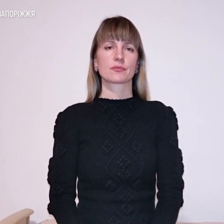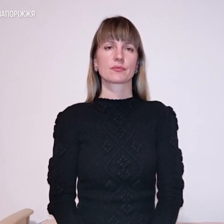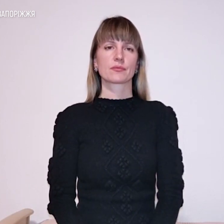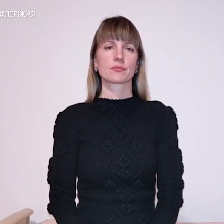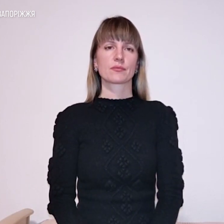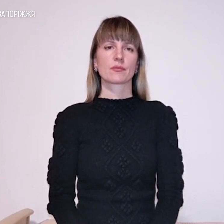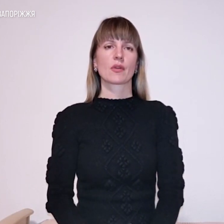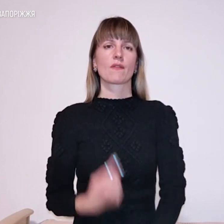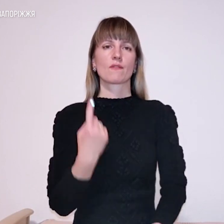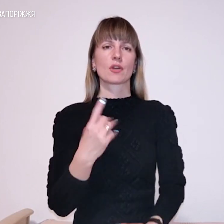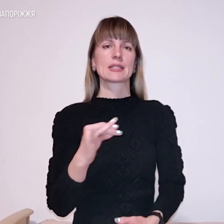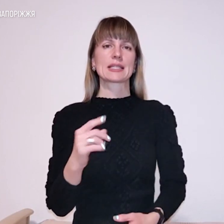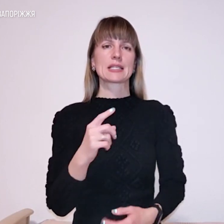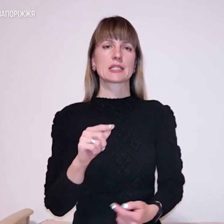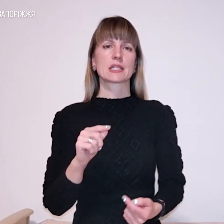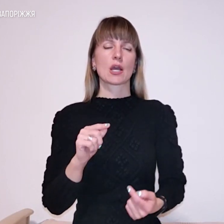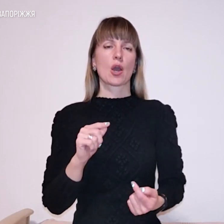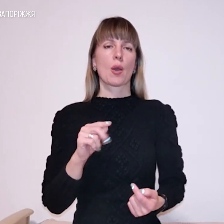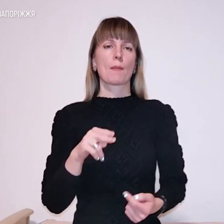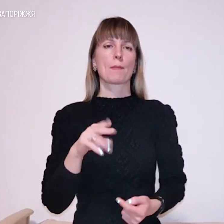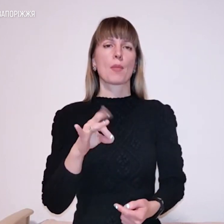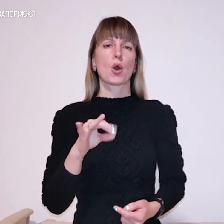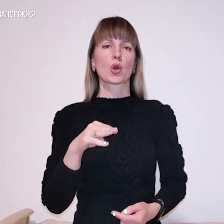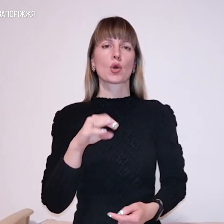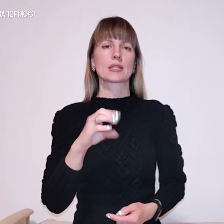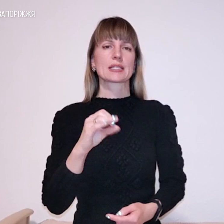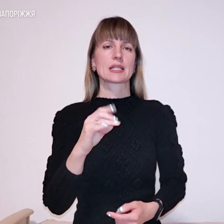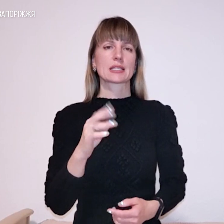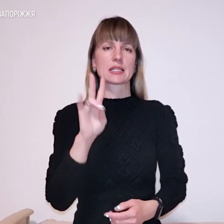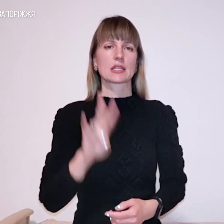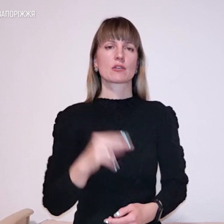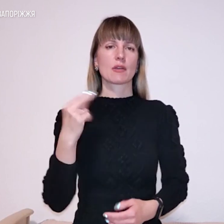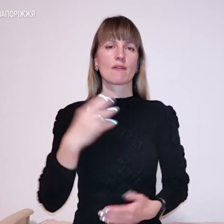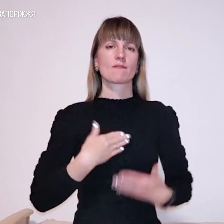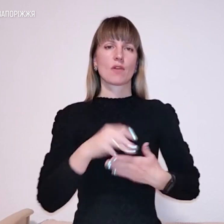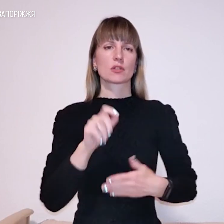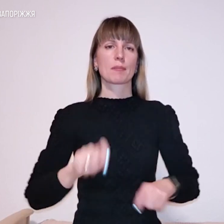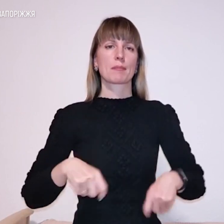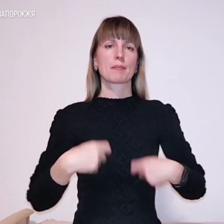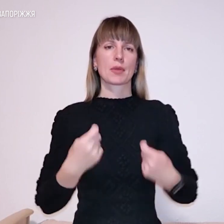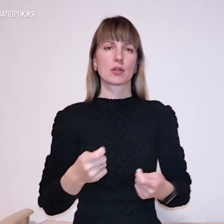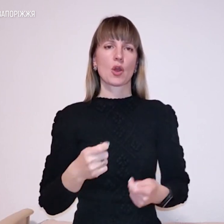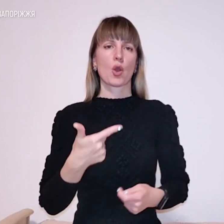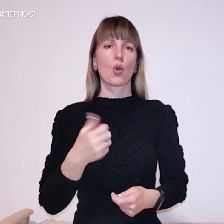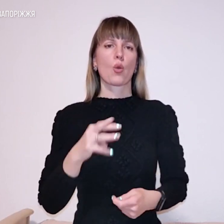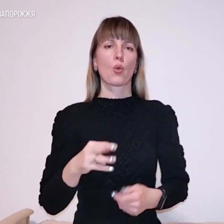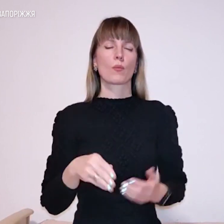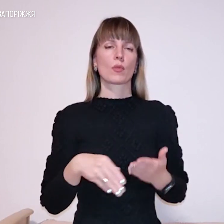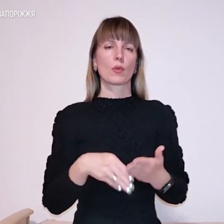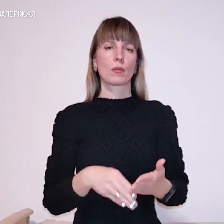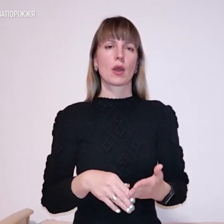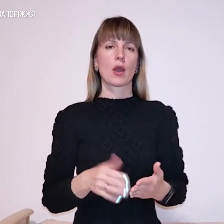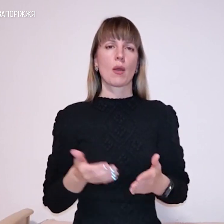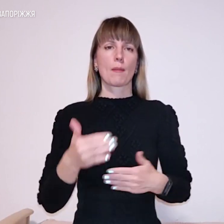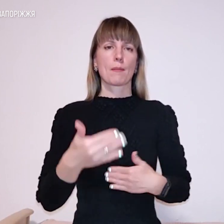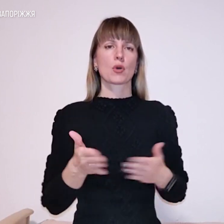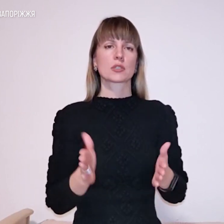В одній із протестантських церков Запоріжжя волонтери допомагають передати гуманітарну допомогу. Посилки з ліками, одягом